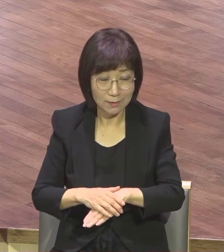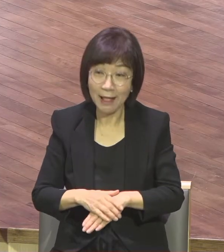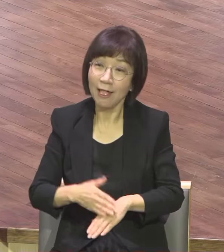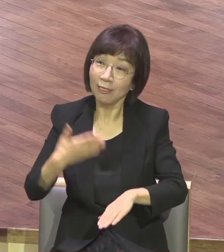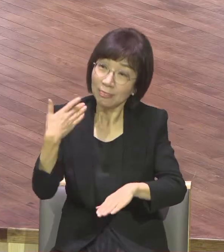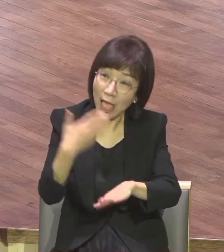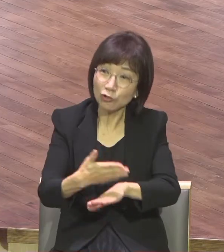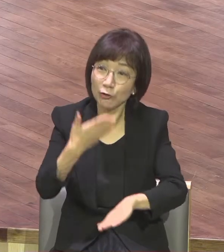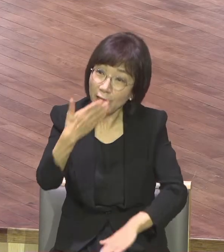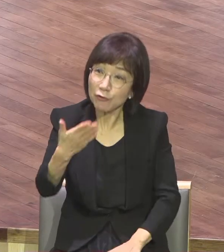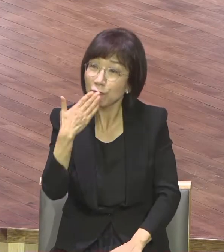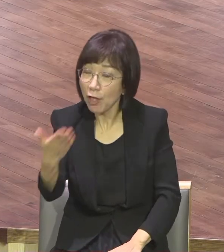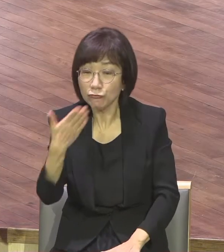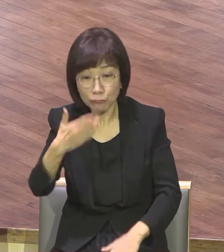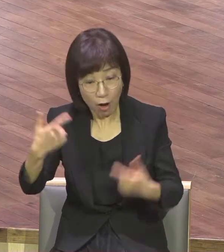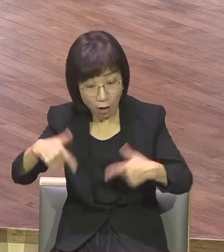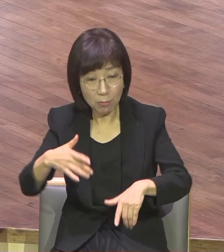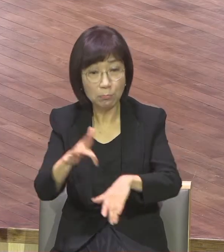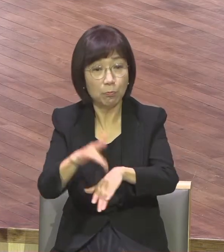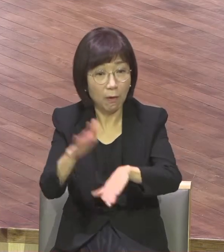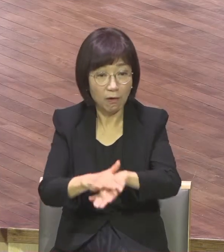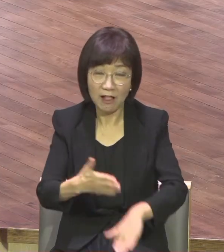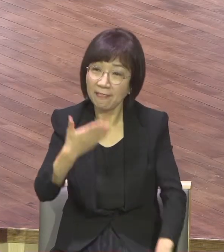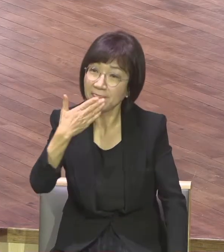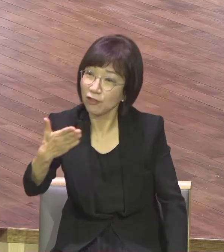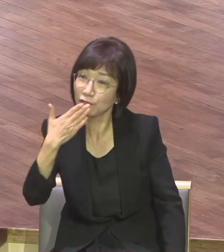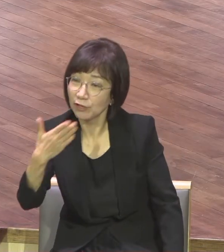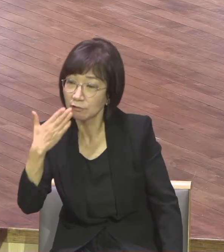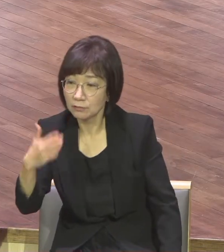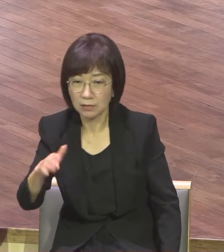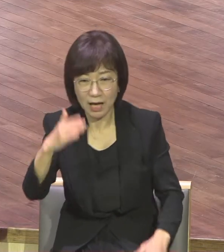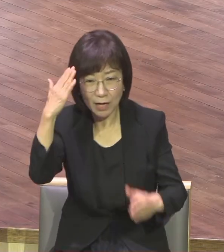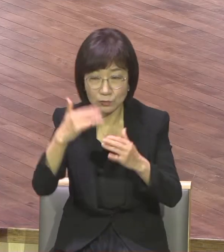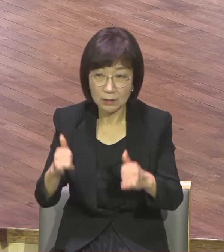땡큐, 땡큐가 입에 막 붙어 있어. 땡큐, 땡큐. 야.